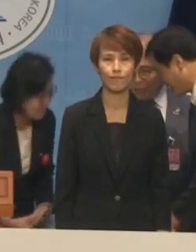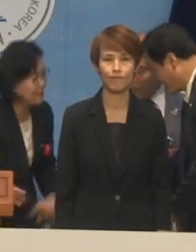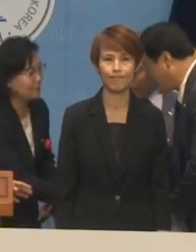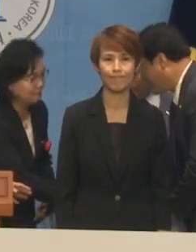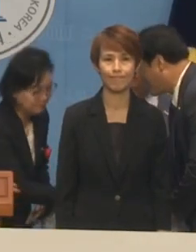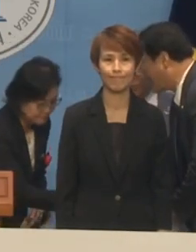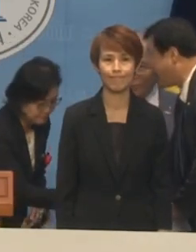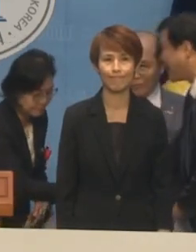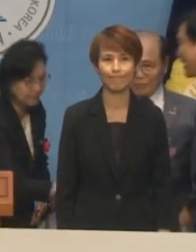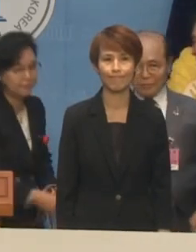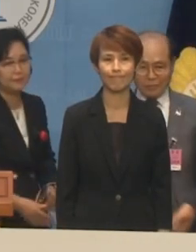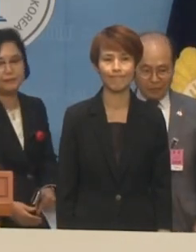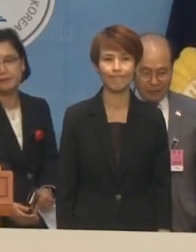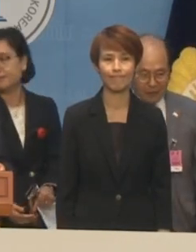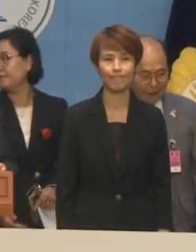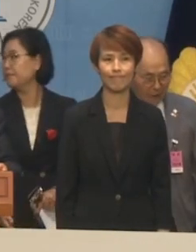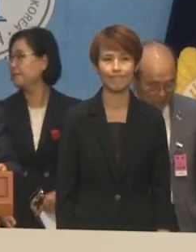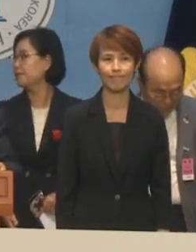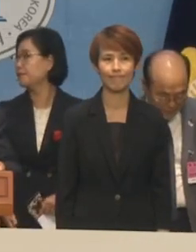의원님들하고 사이사이에 쓰세요.